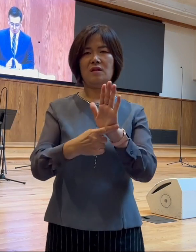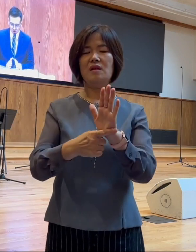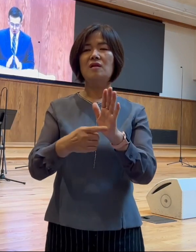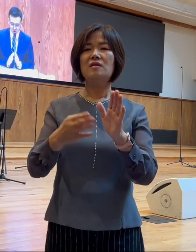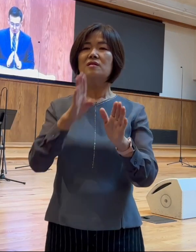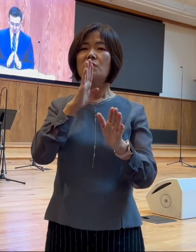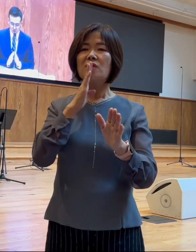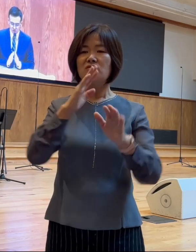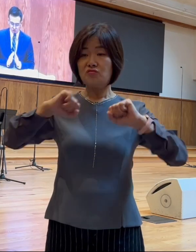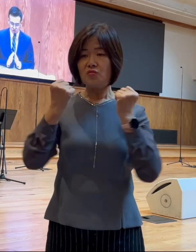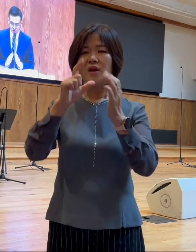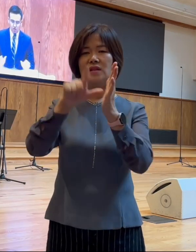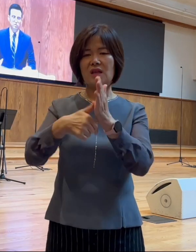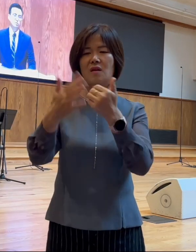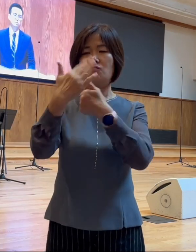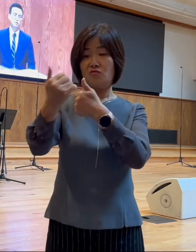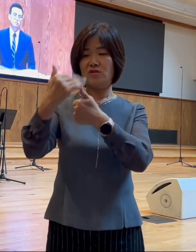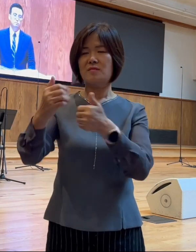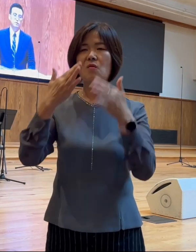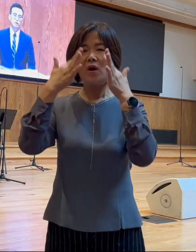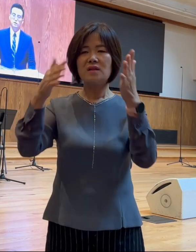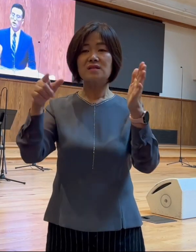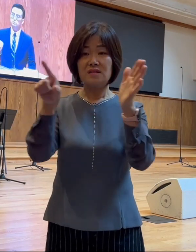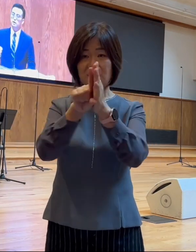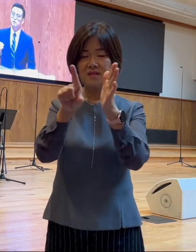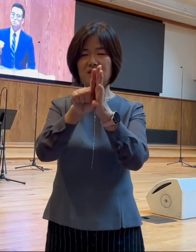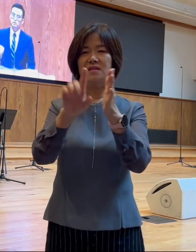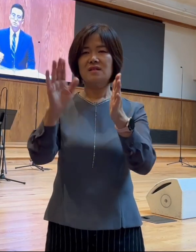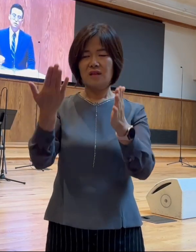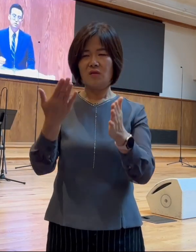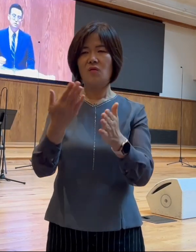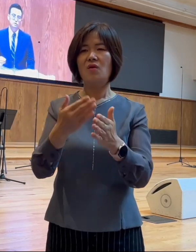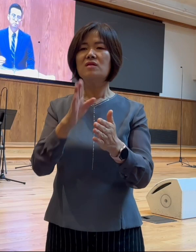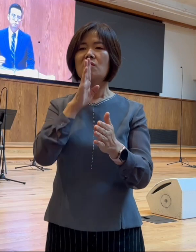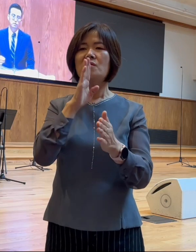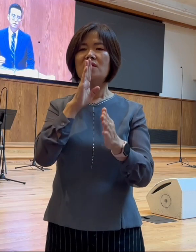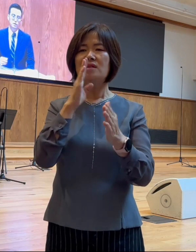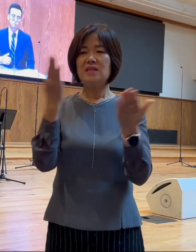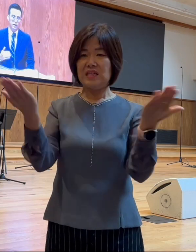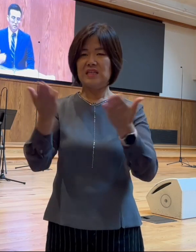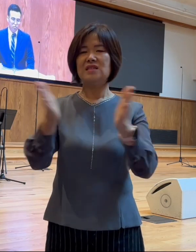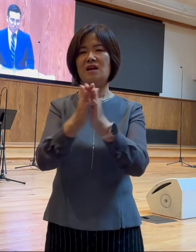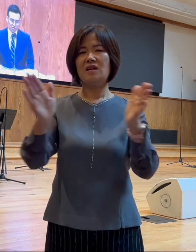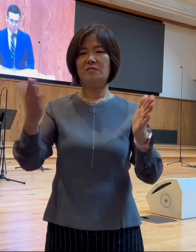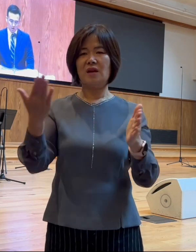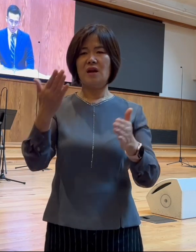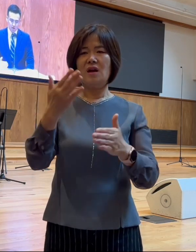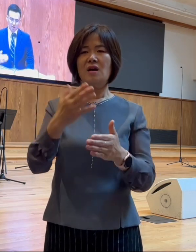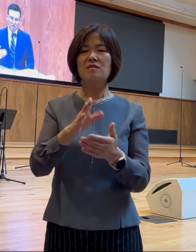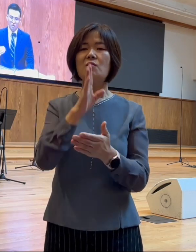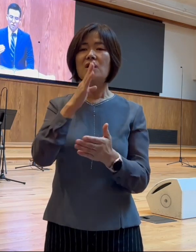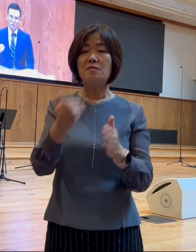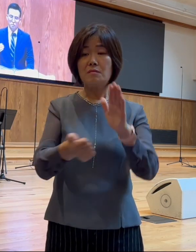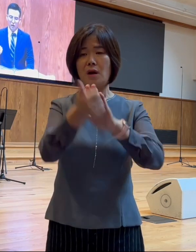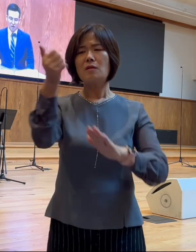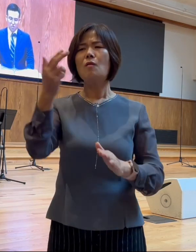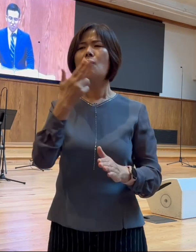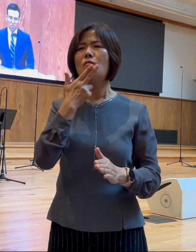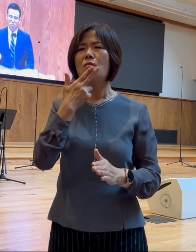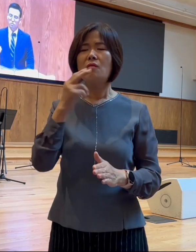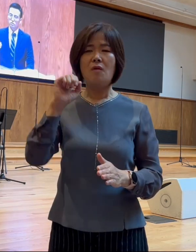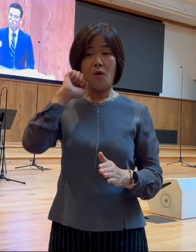확증되고 본격적으로 열리는 겁니다. 그래서 아브라함의 이 믿음 사건은 바랄 수 없는 중에